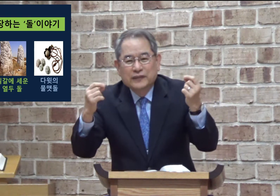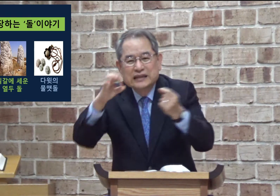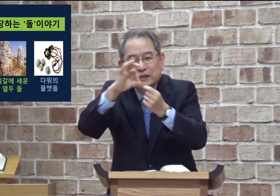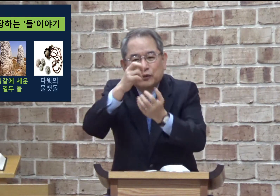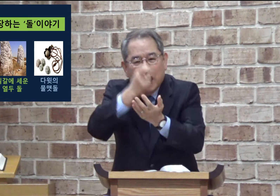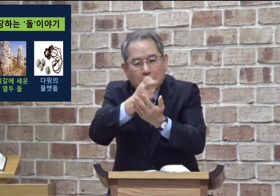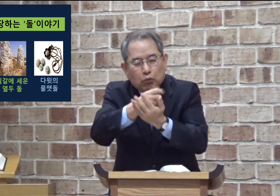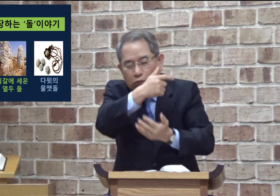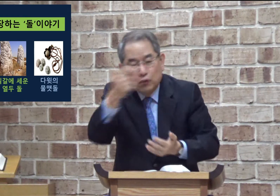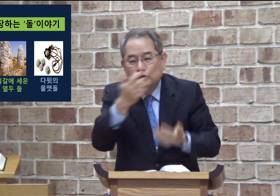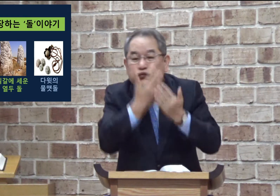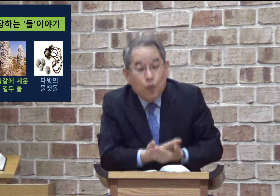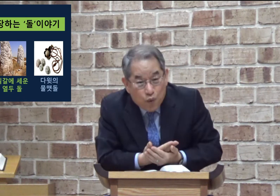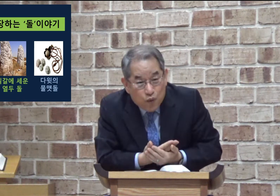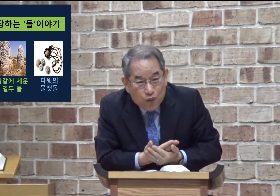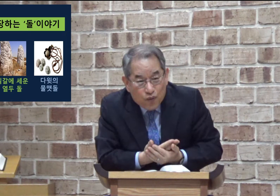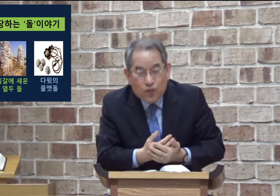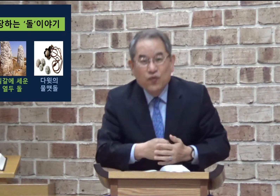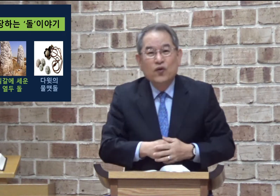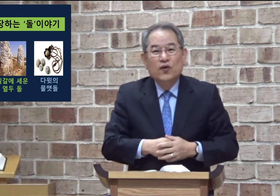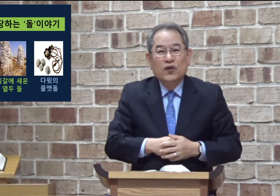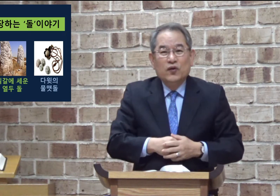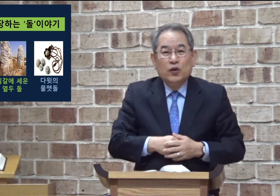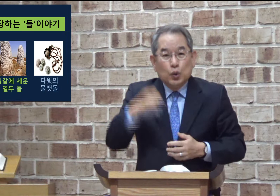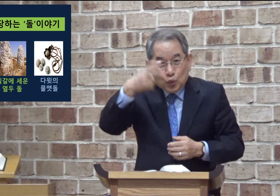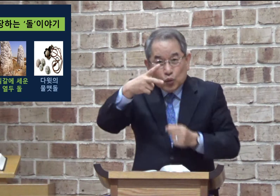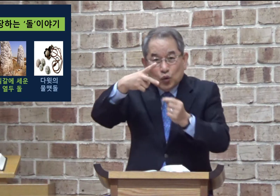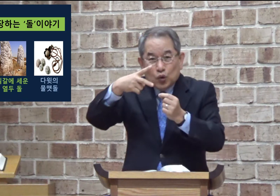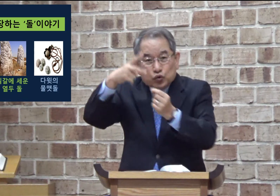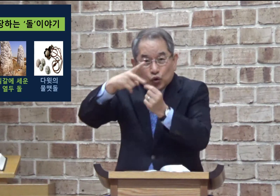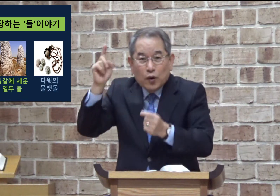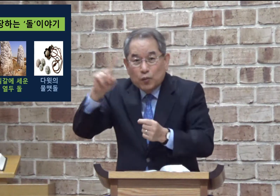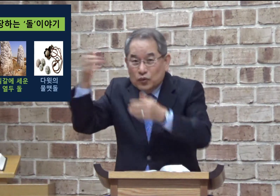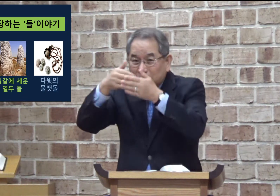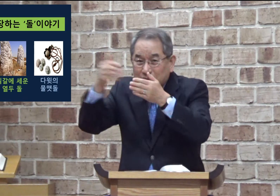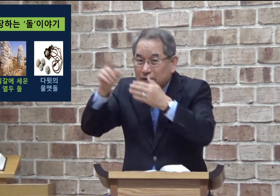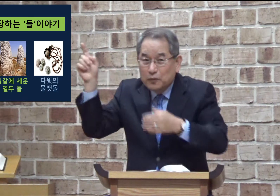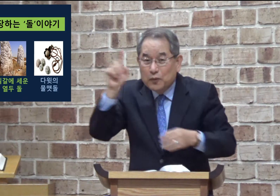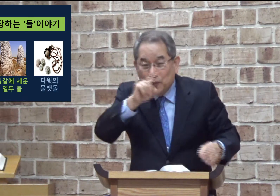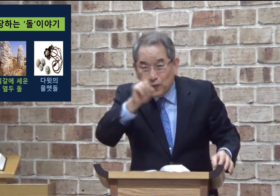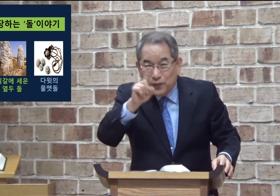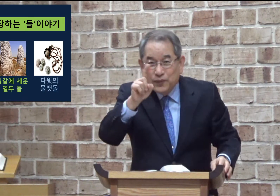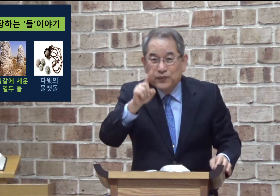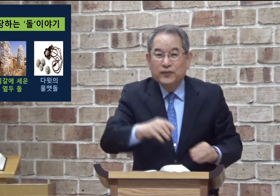두 번째 돌은 길갈에 세운 12돌.